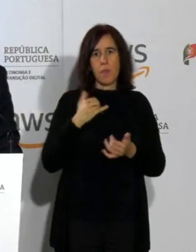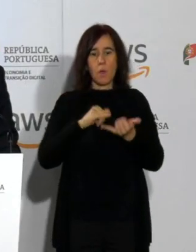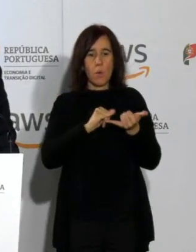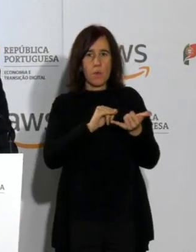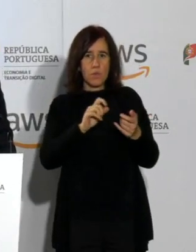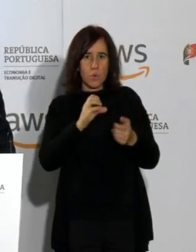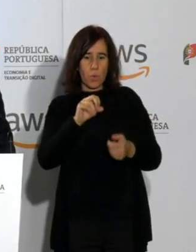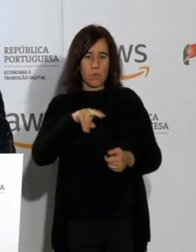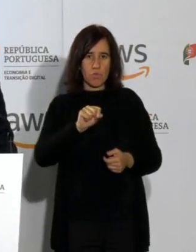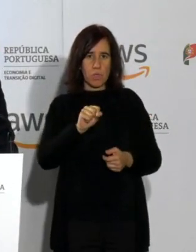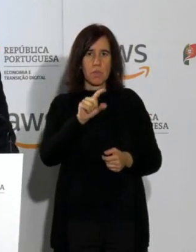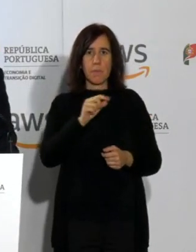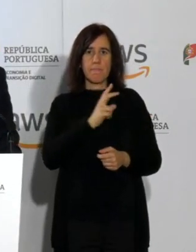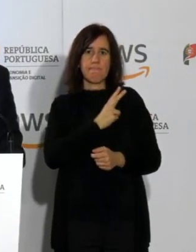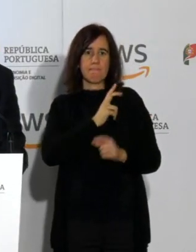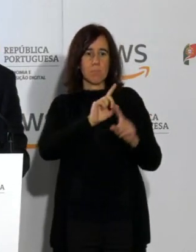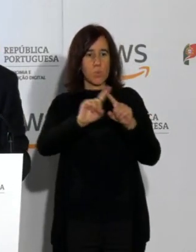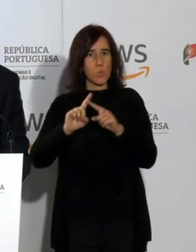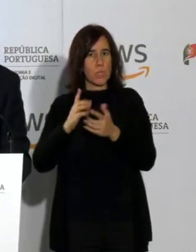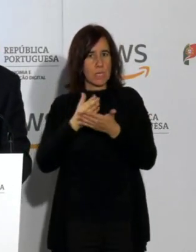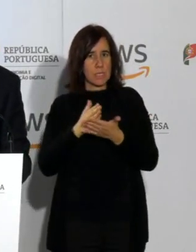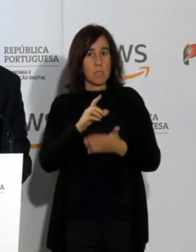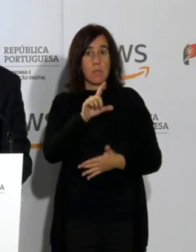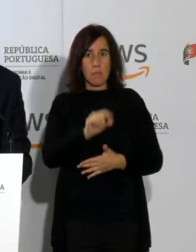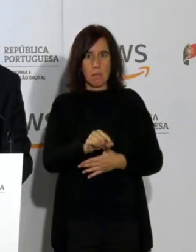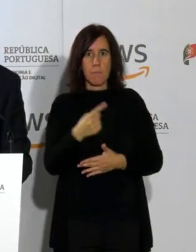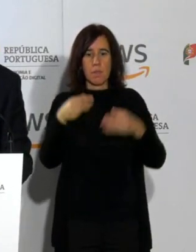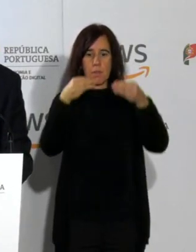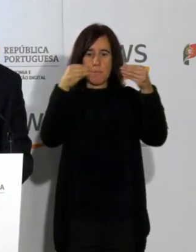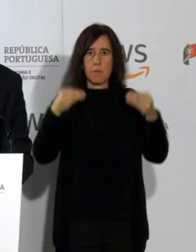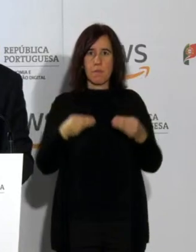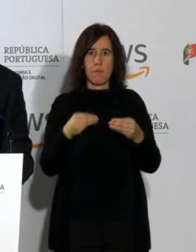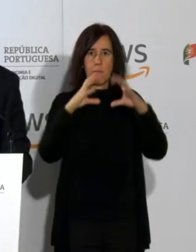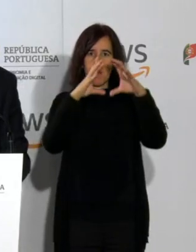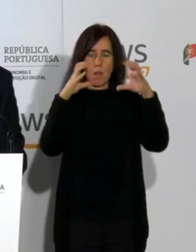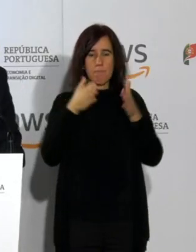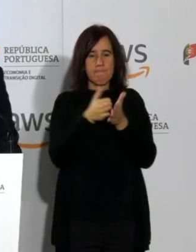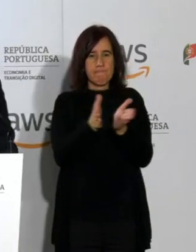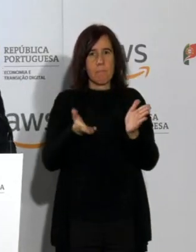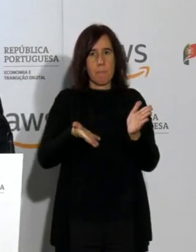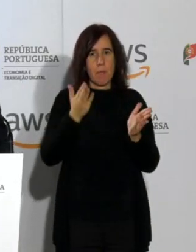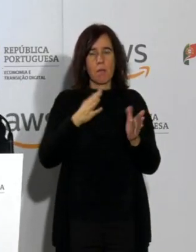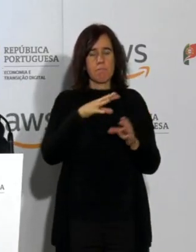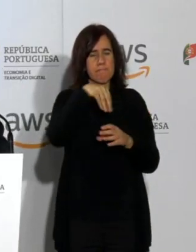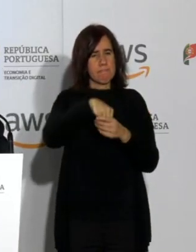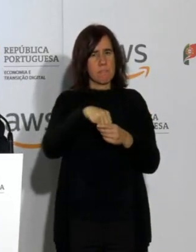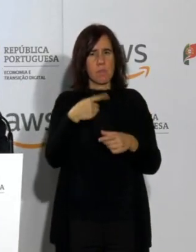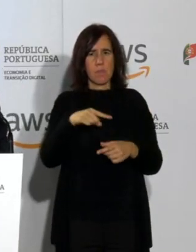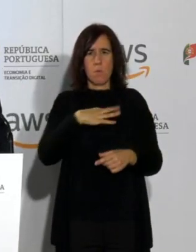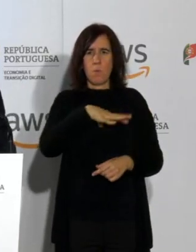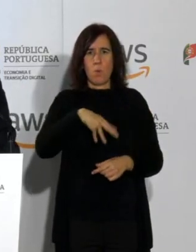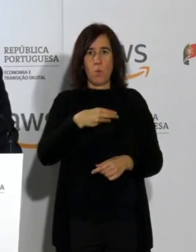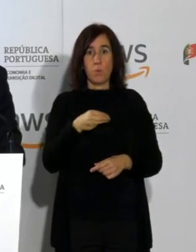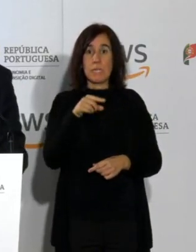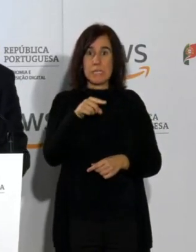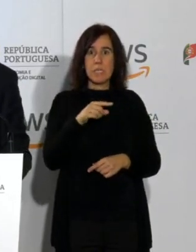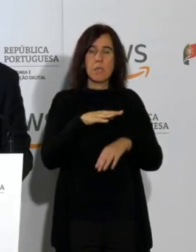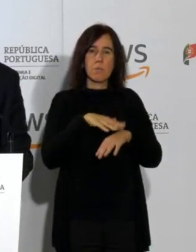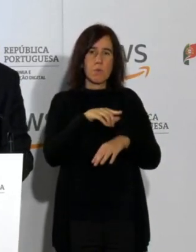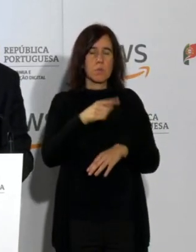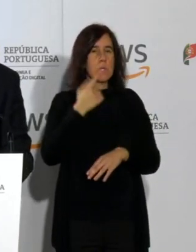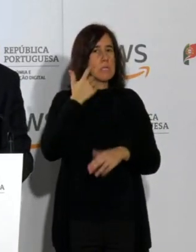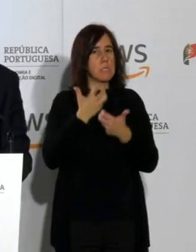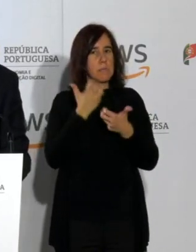e instituições de ensino. Mas é também detentora da plataforma cloud mais abrangente e amplamente adotada no mundo, sendo por isso relevante o